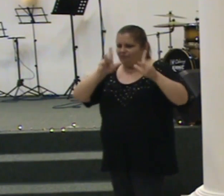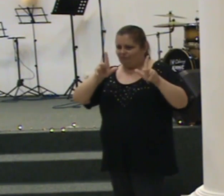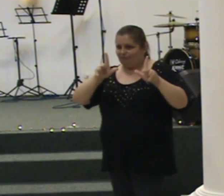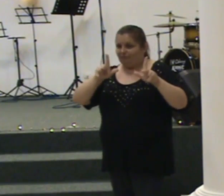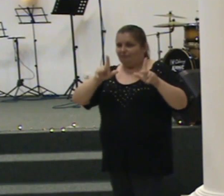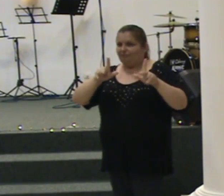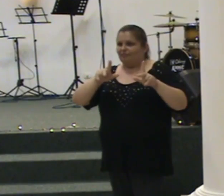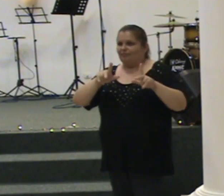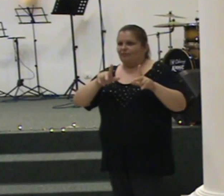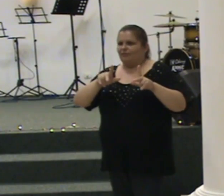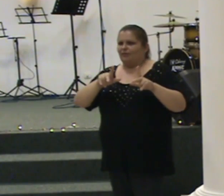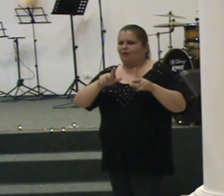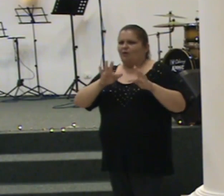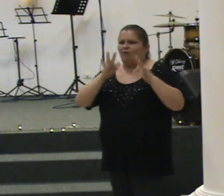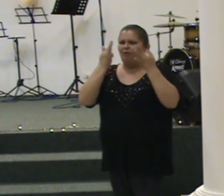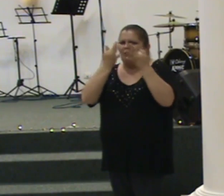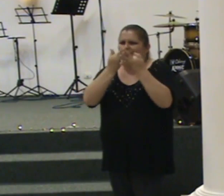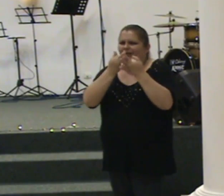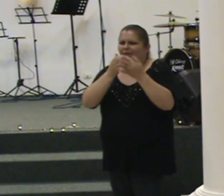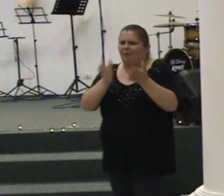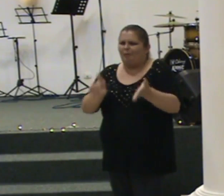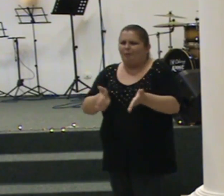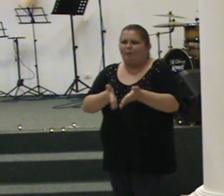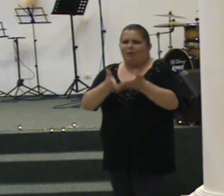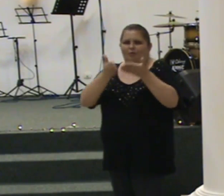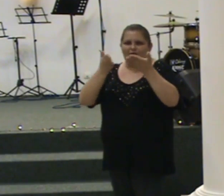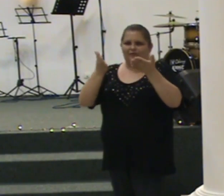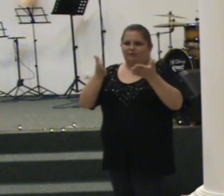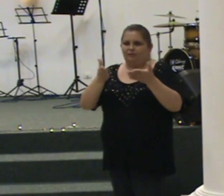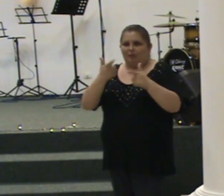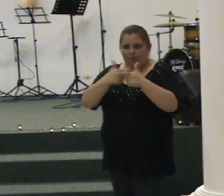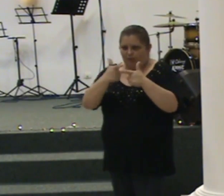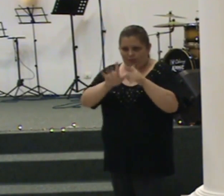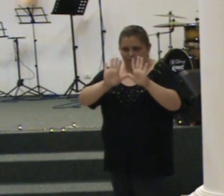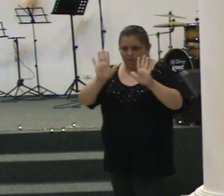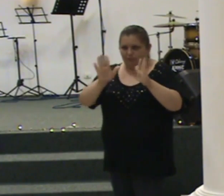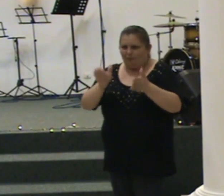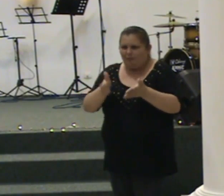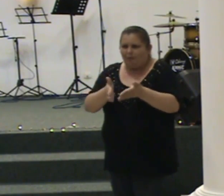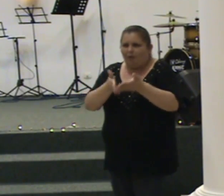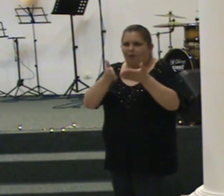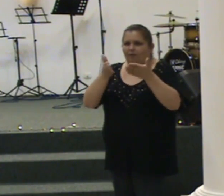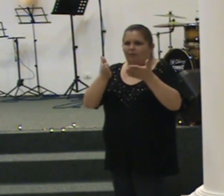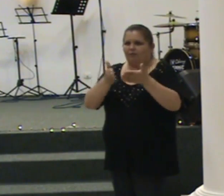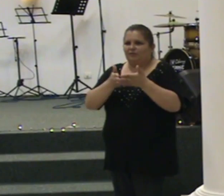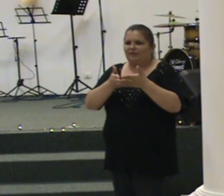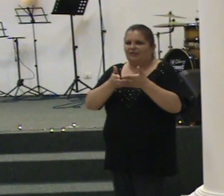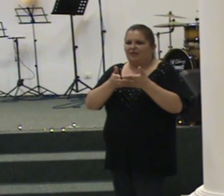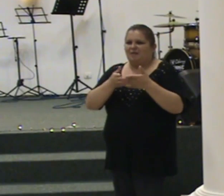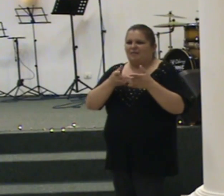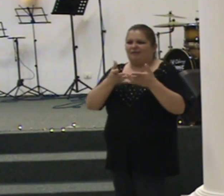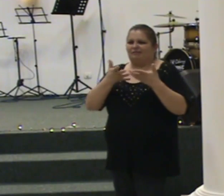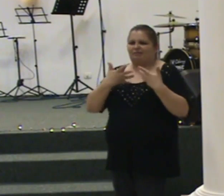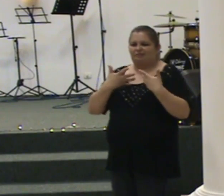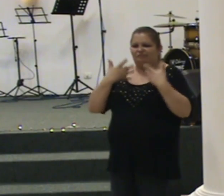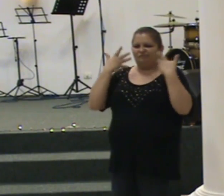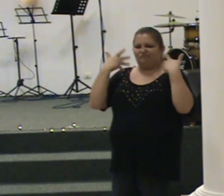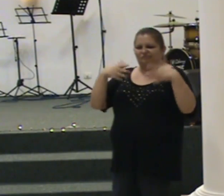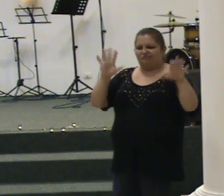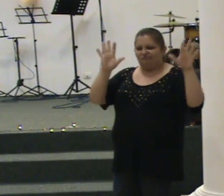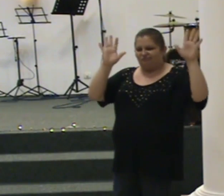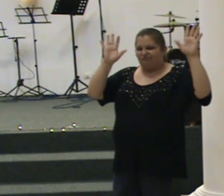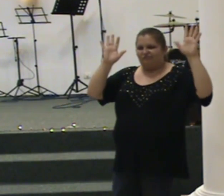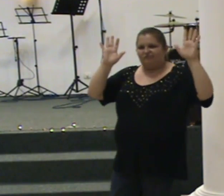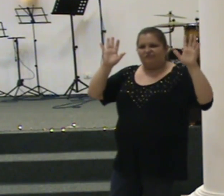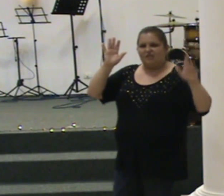de uma família pobre. Mas não só pobre, ser pobre não é problema. Mas uma família relaxada. Em que o